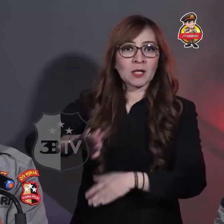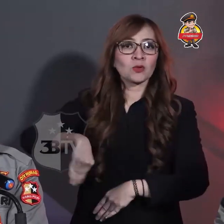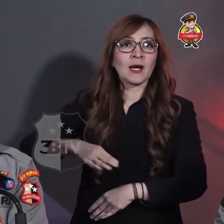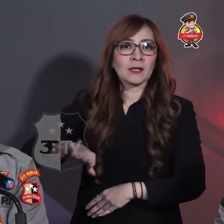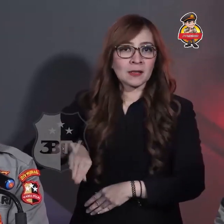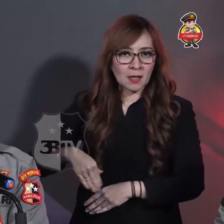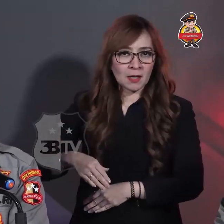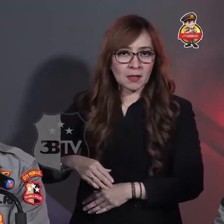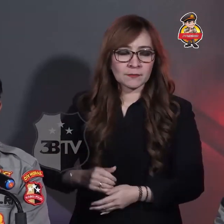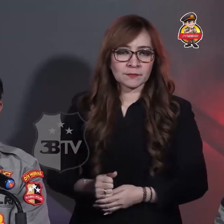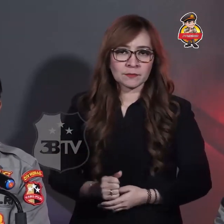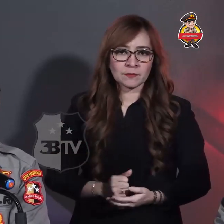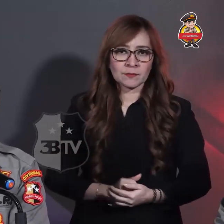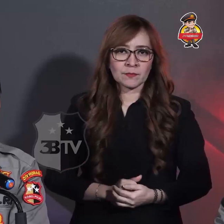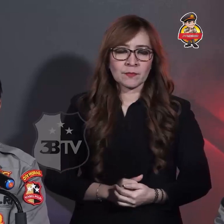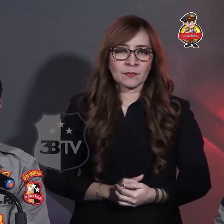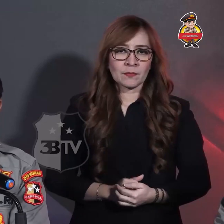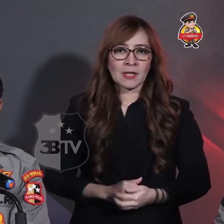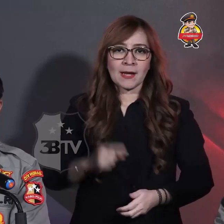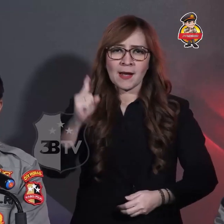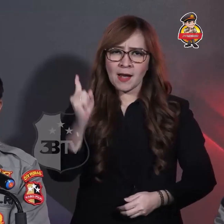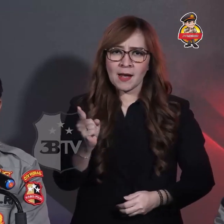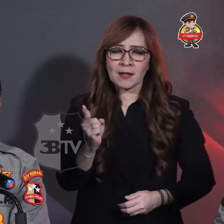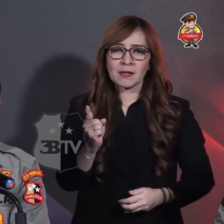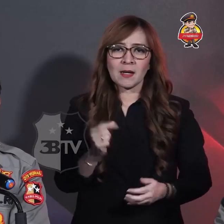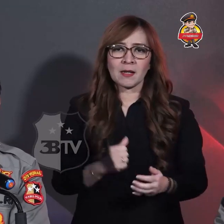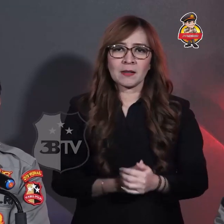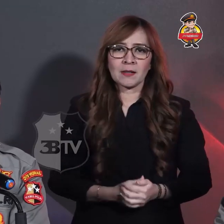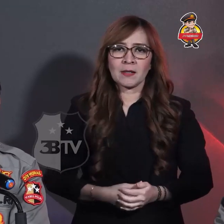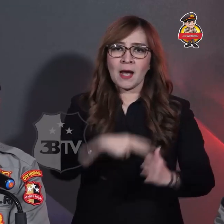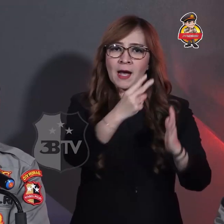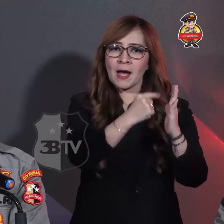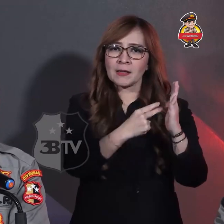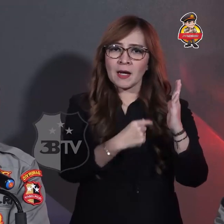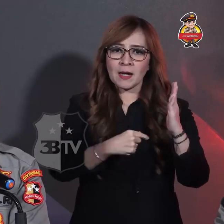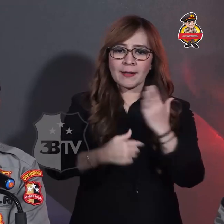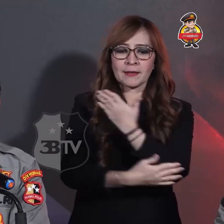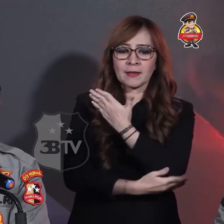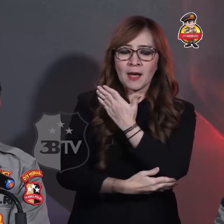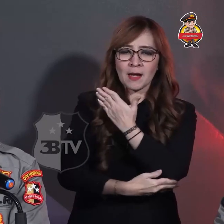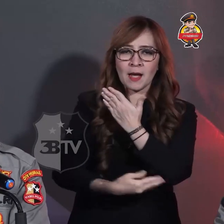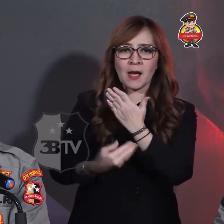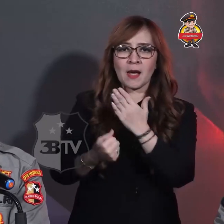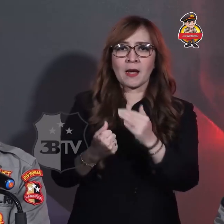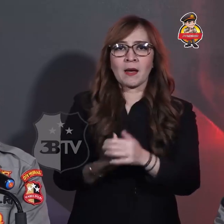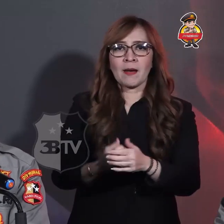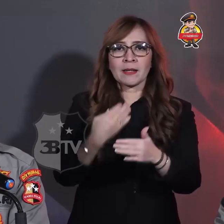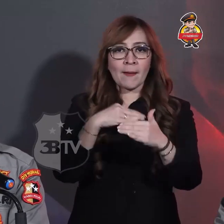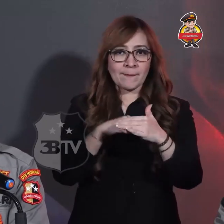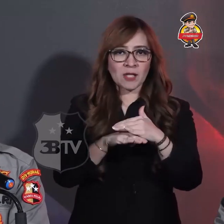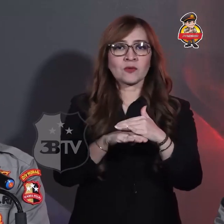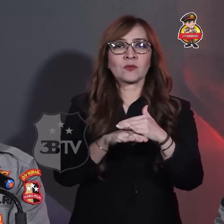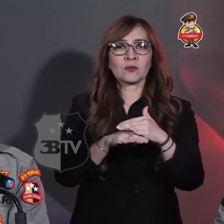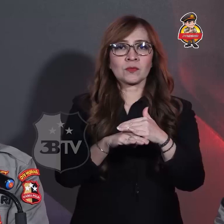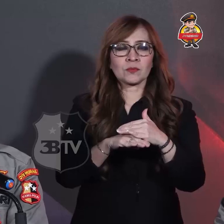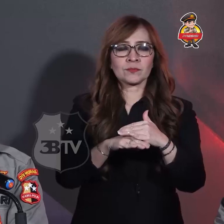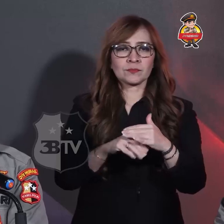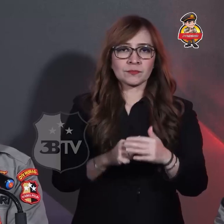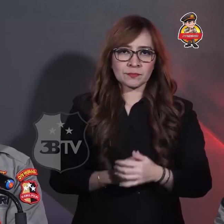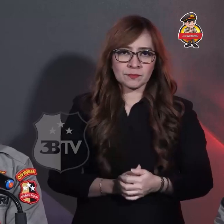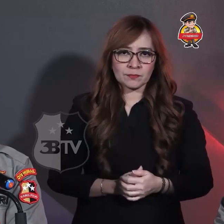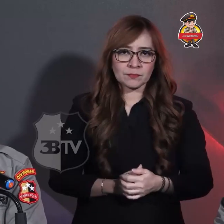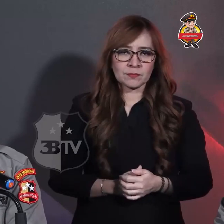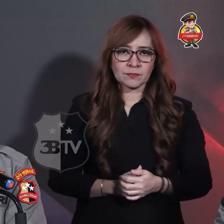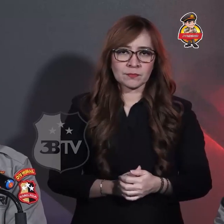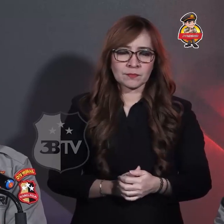keluarganya. Jadi ada devisa yang masuk, ya, dari tempat bekerjanya di luar negeri masuk